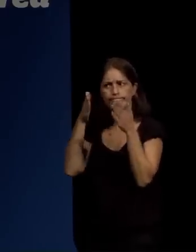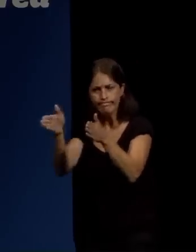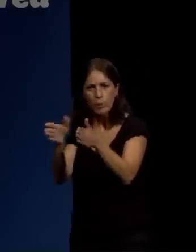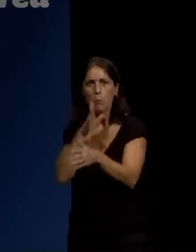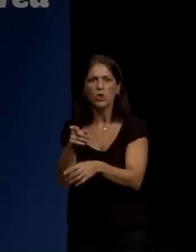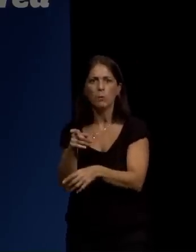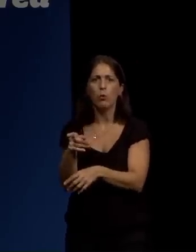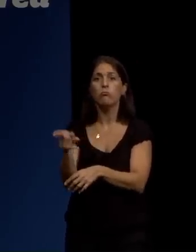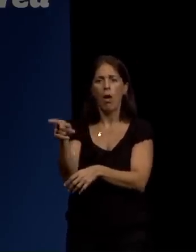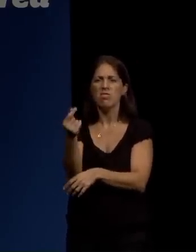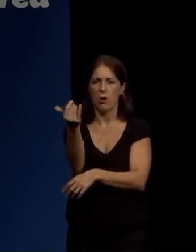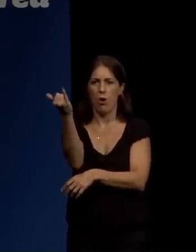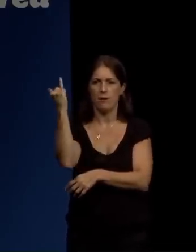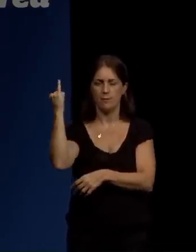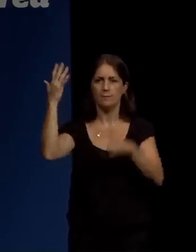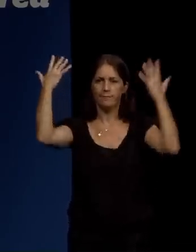cartos.